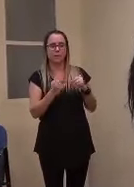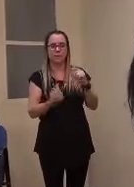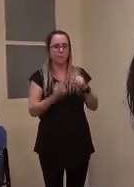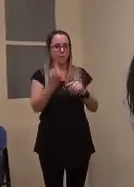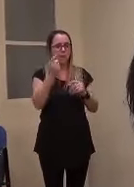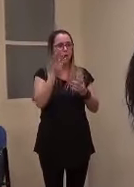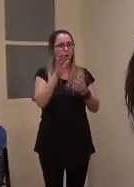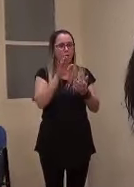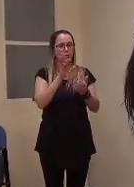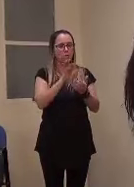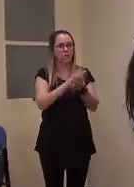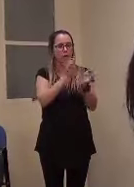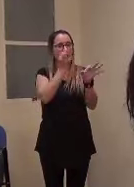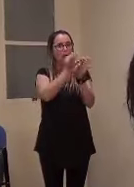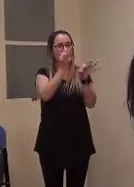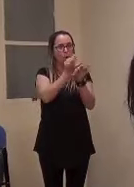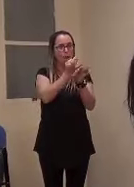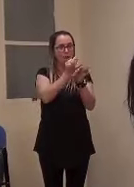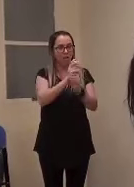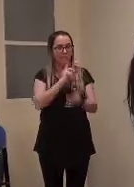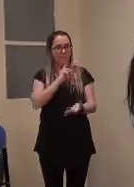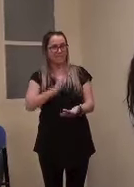realmente de escuela